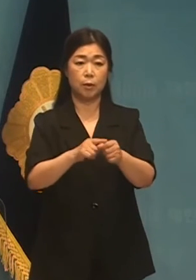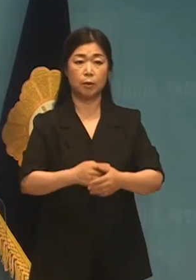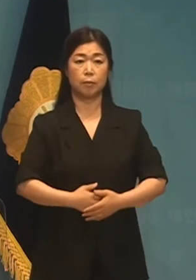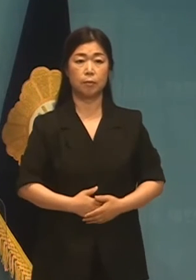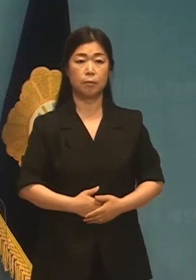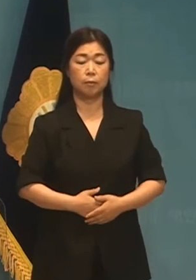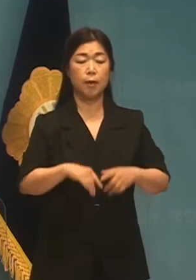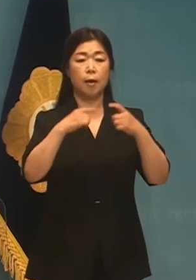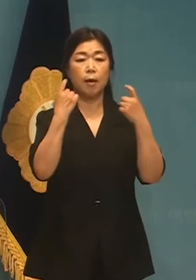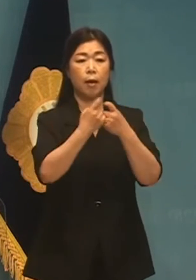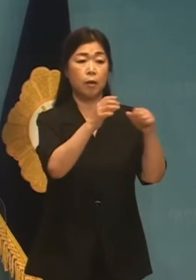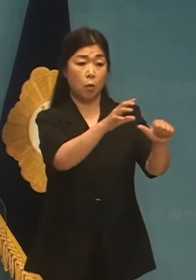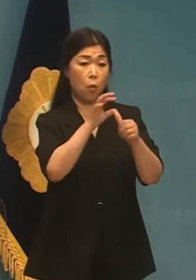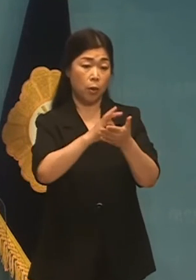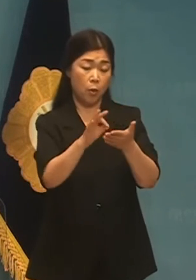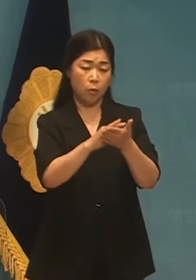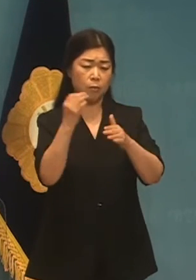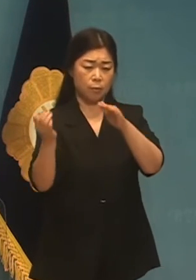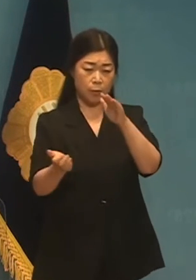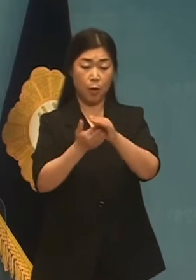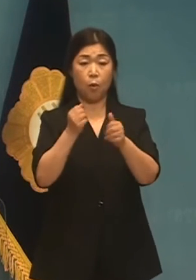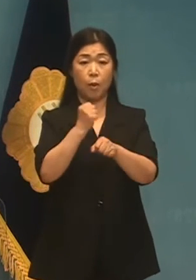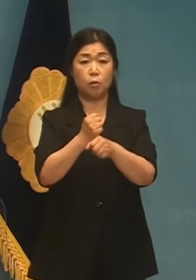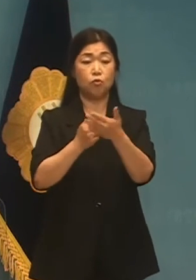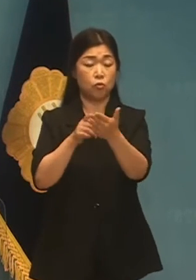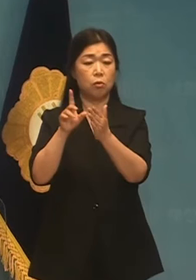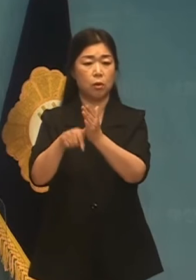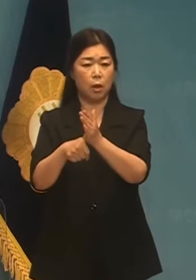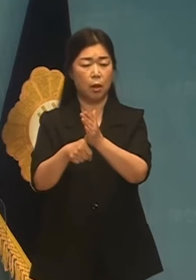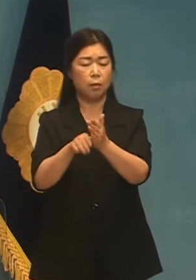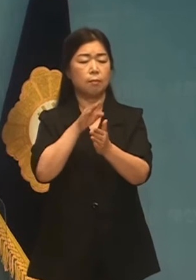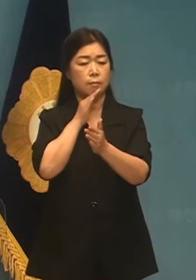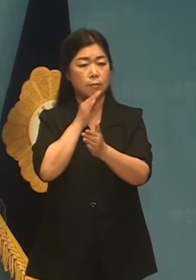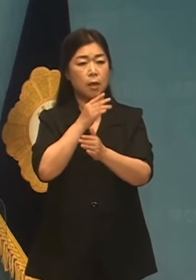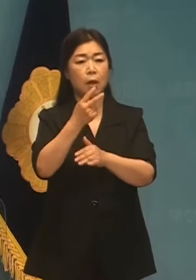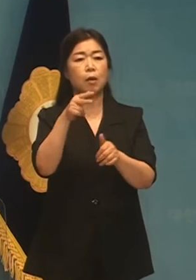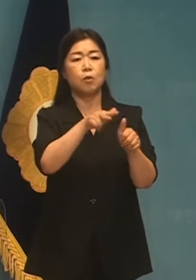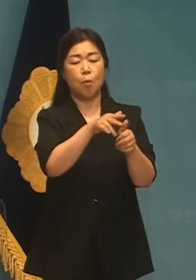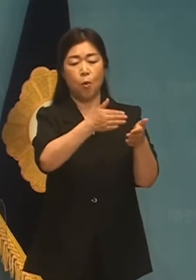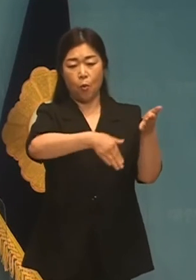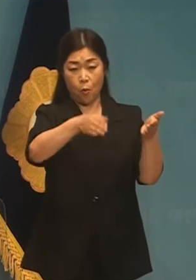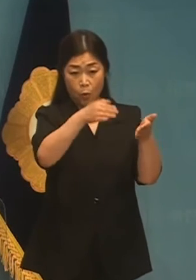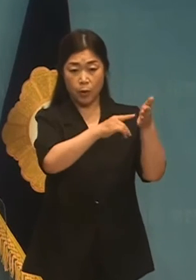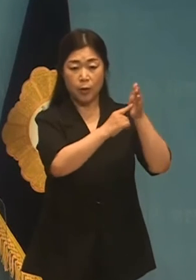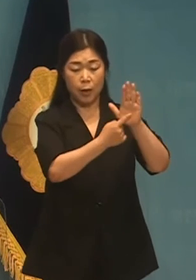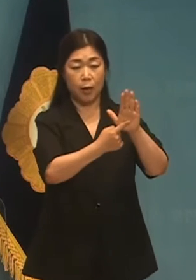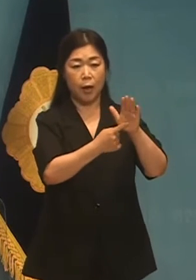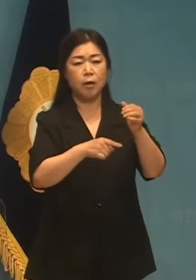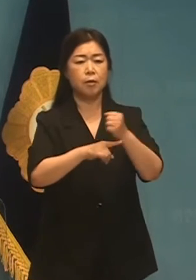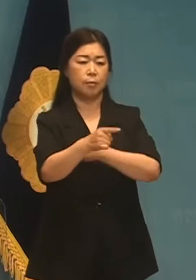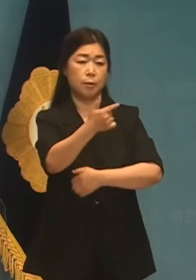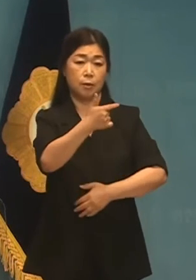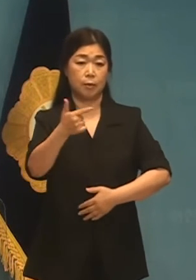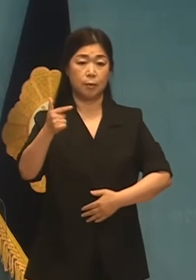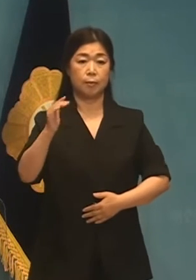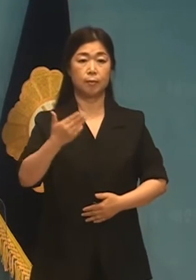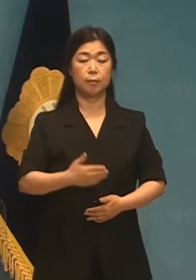민간 활용도를 최고치로 끌어올릴 때 비로소 정보 공개의 의미는 배가 될